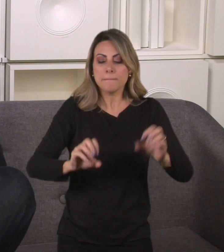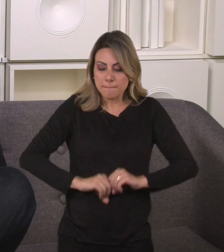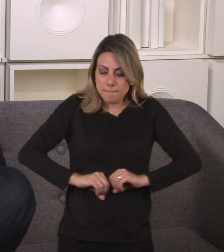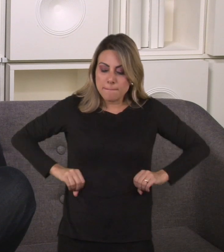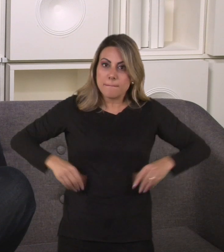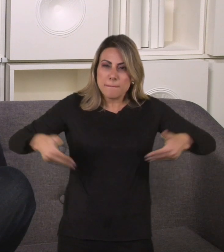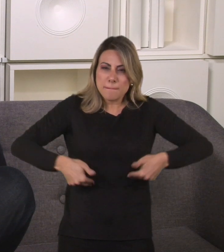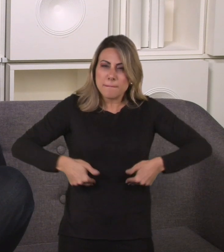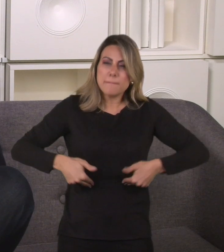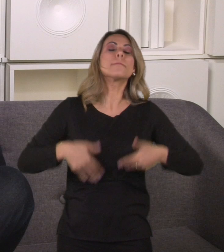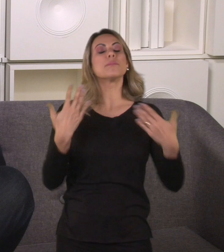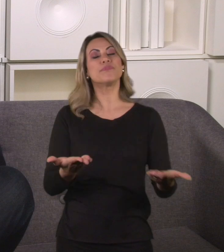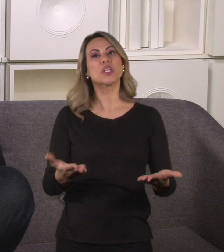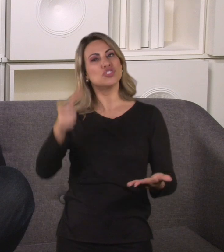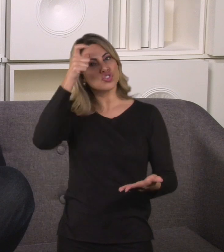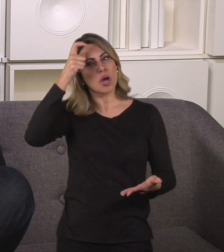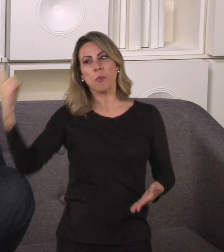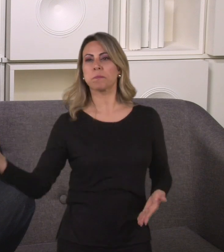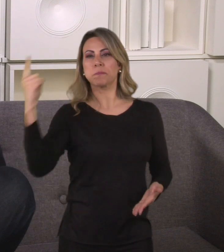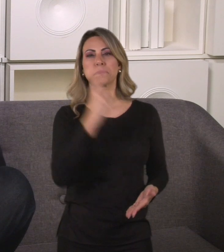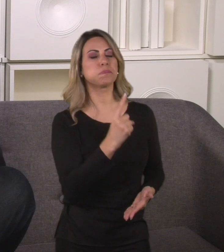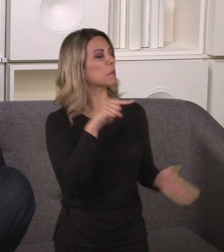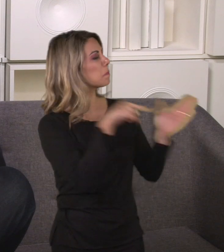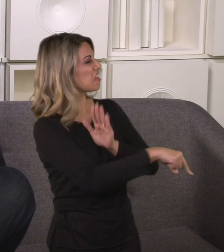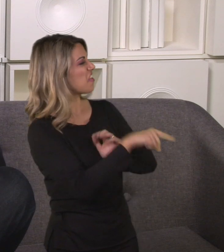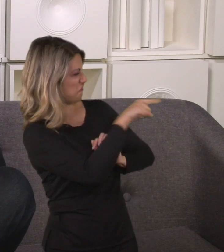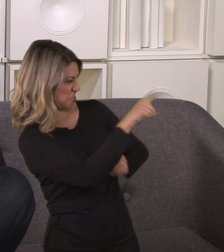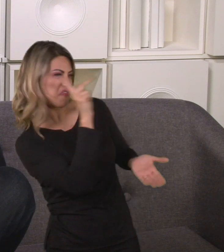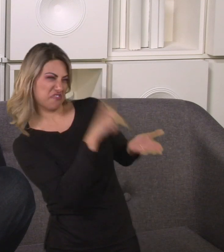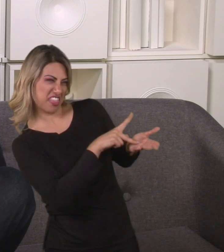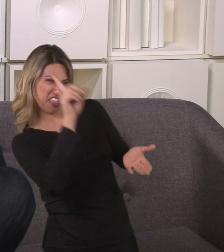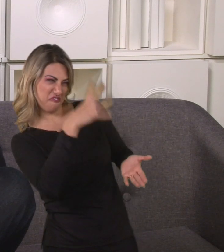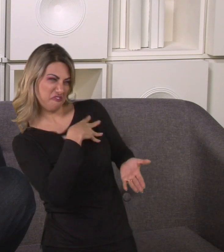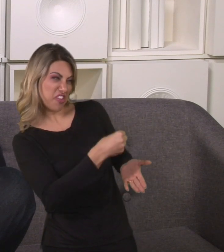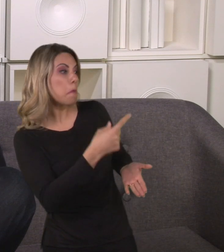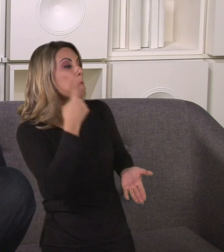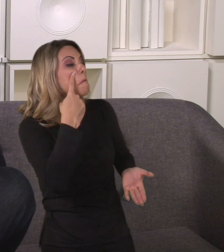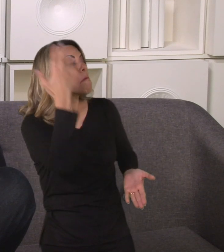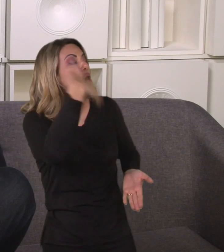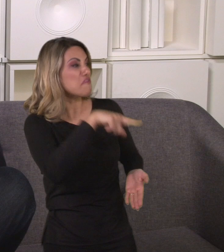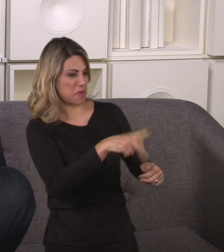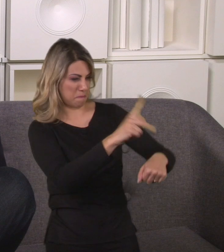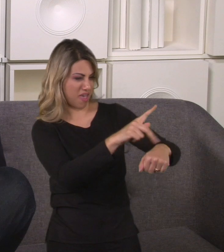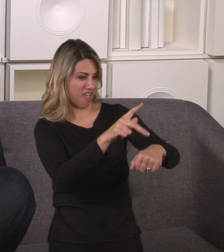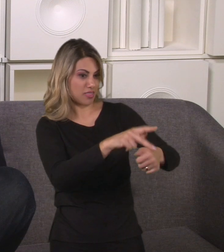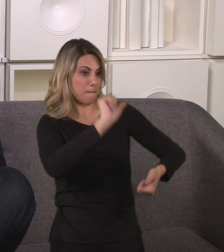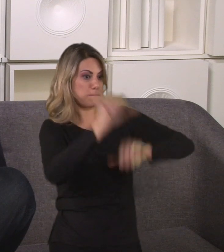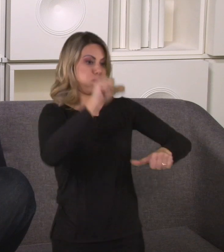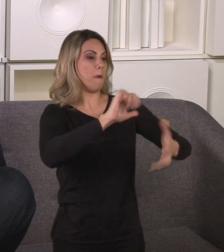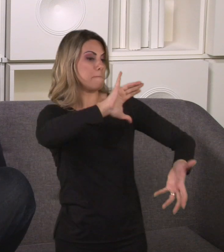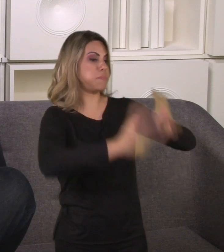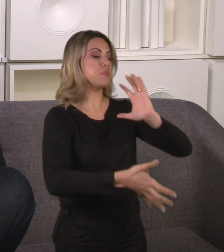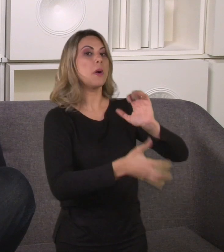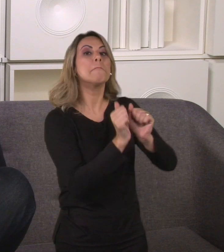Filho de Deus, manda que estas pedras se transformem em pães. Jesus respondeu: Está escrito: